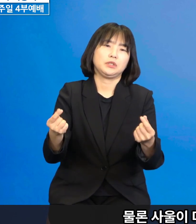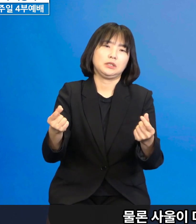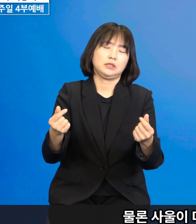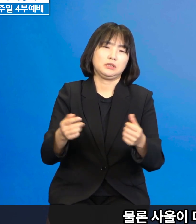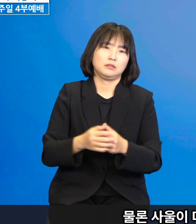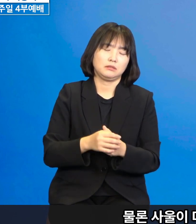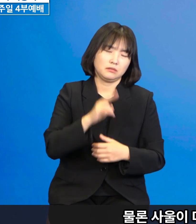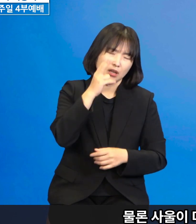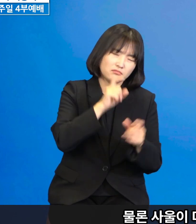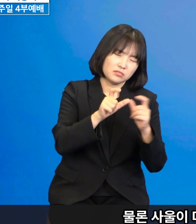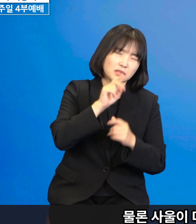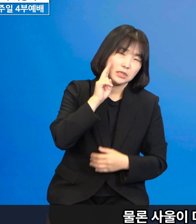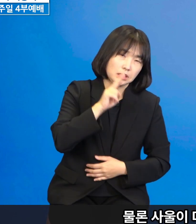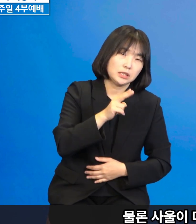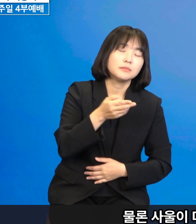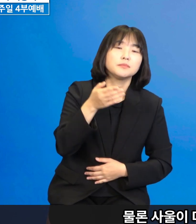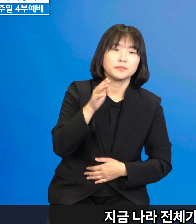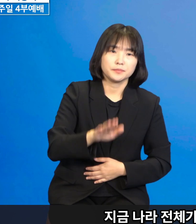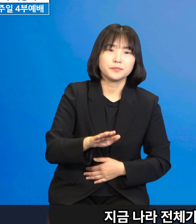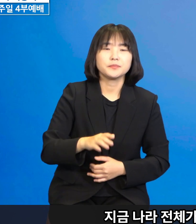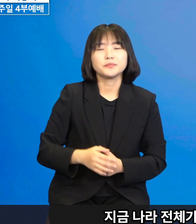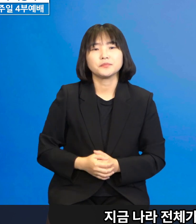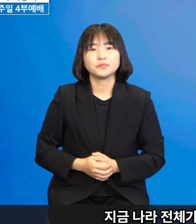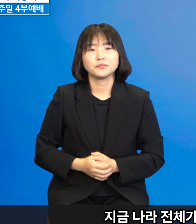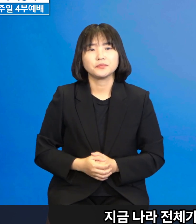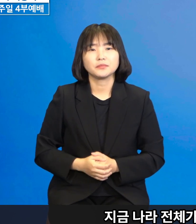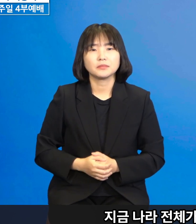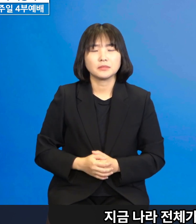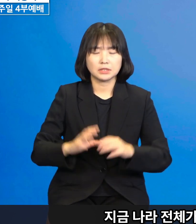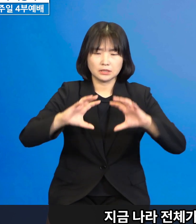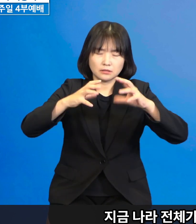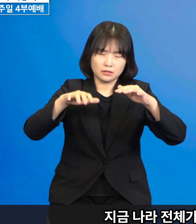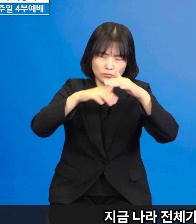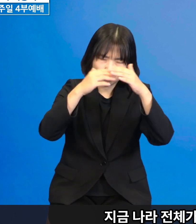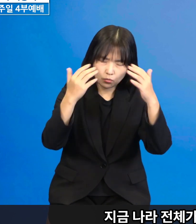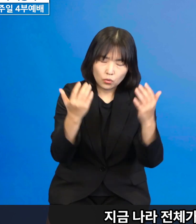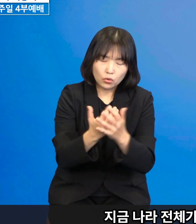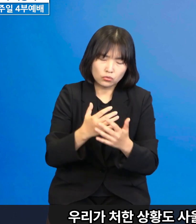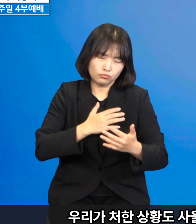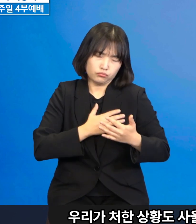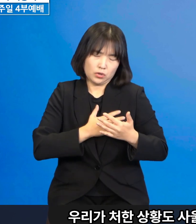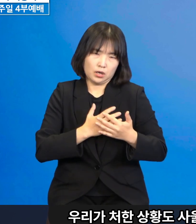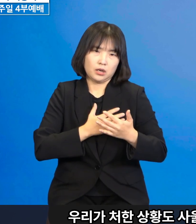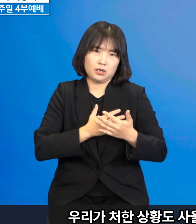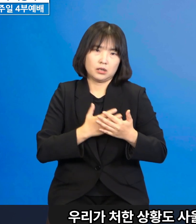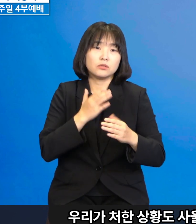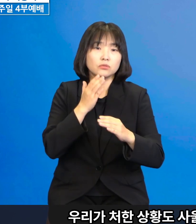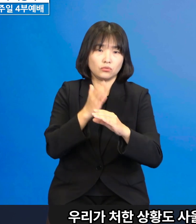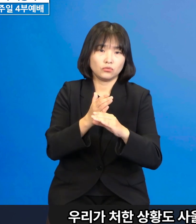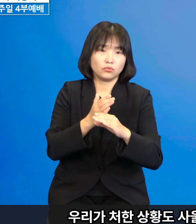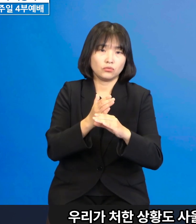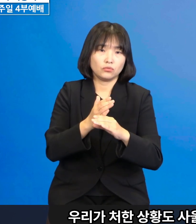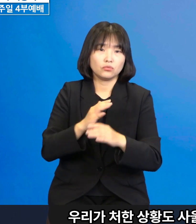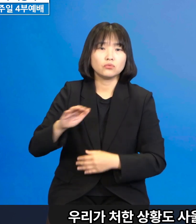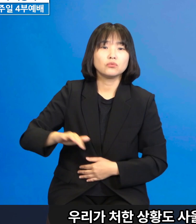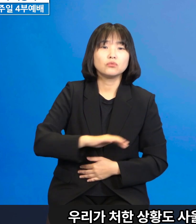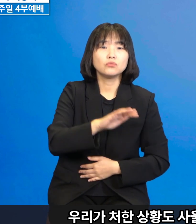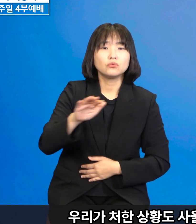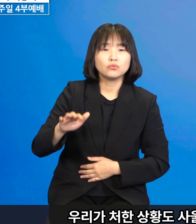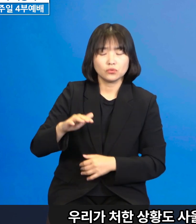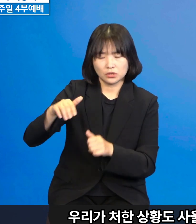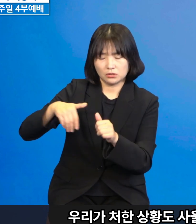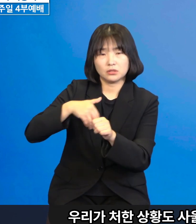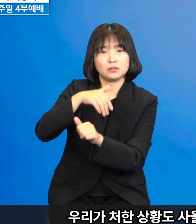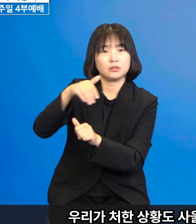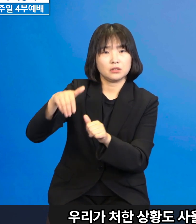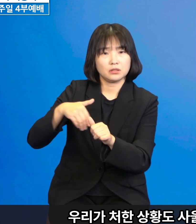더 심했지만 말이죠. 지금 나라 전체가 불안에 휩싸였습니다. 우리가 처한 상황도